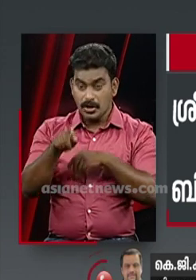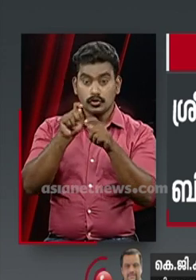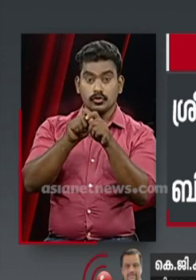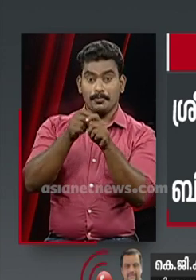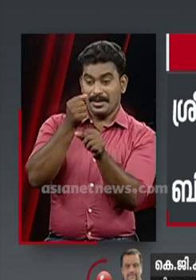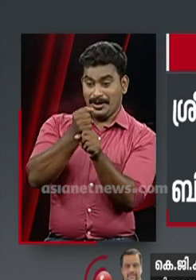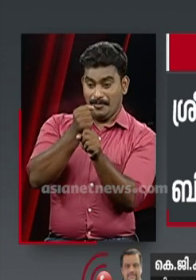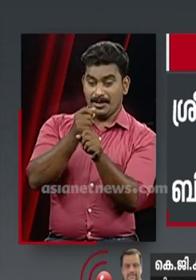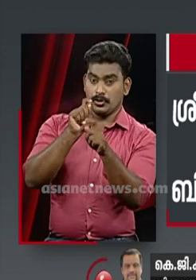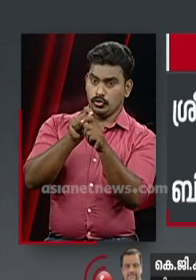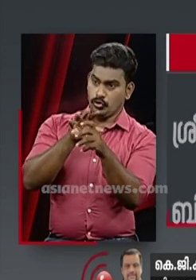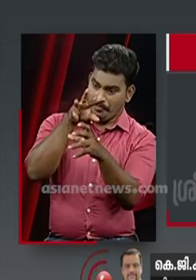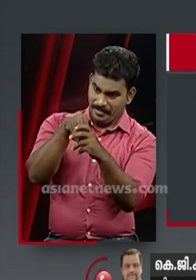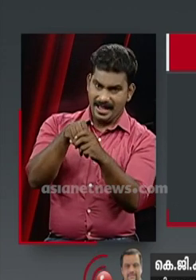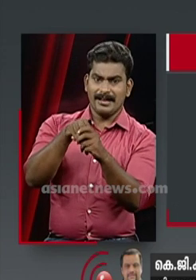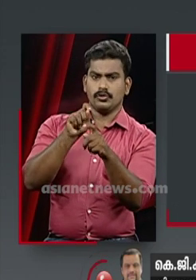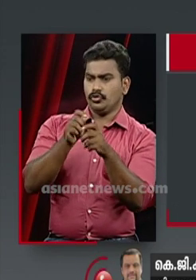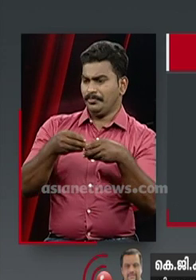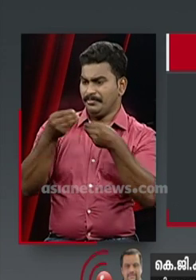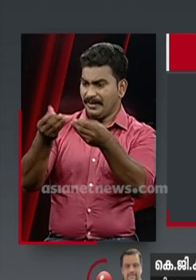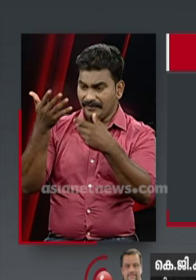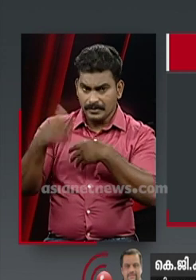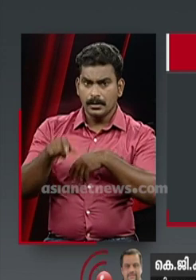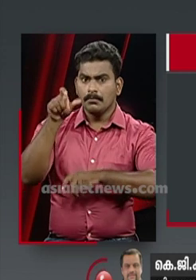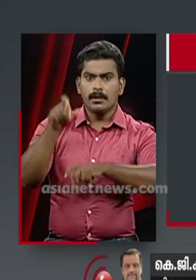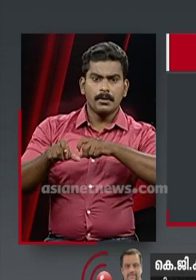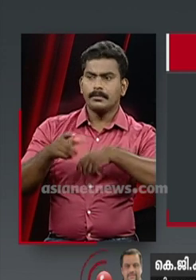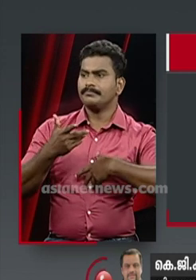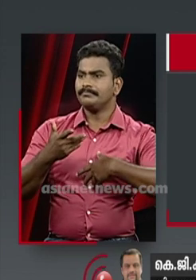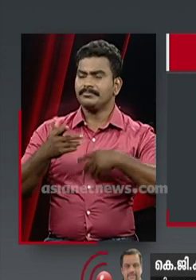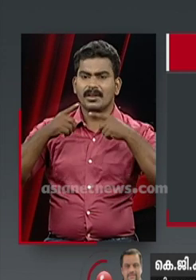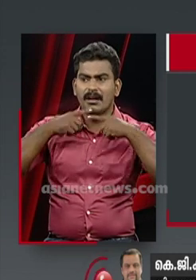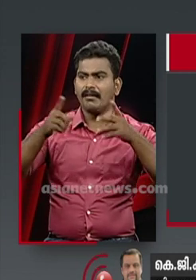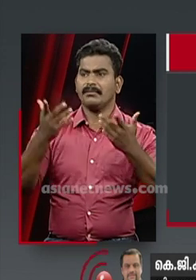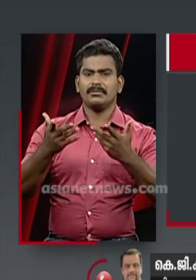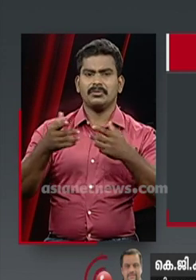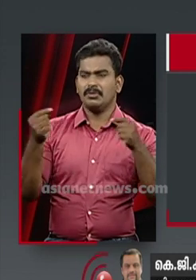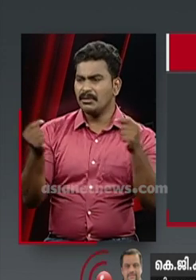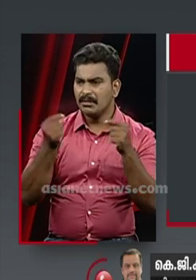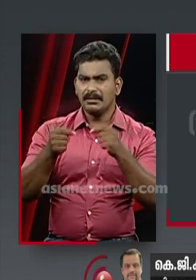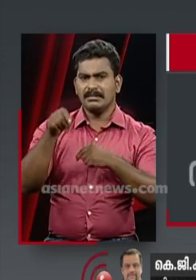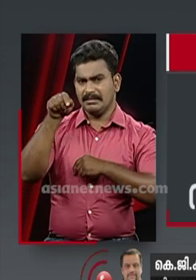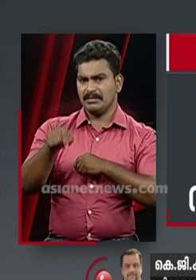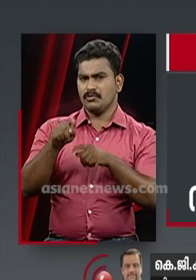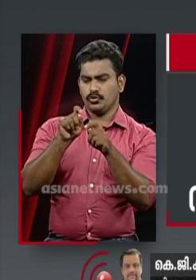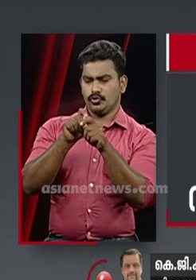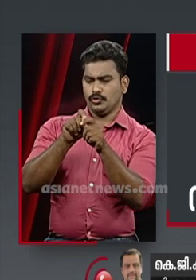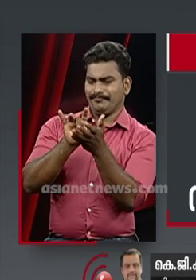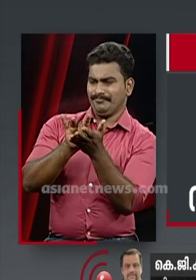രീതിയിലുള്ള വിവാദങ്ങൾക്കിടയാക്കിയിരുന്നു. വലിയ വിമർശനമൊക്കെ ഉയർന്ന സാഹചര്യത്തിലാണ് ഇപ്പോൾ ആ ഫാക്ട് ചെക്ക് വിഭാഗത്തിൽ നിന്നും ശ്രീറാം വെങ്കിട്ടരാമനെ മാറ്റുകയും